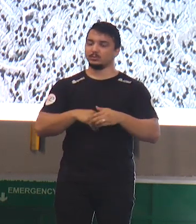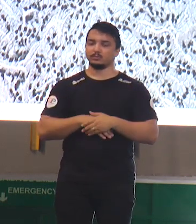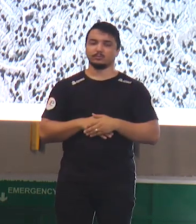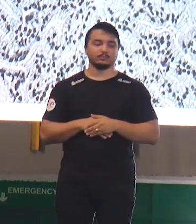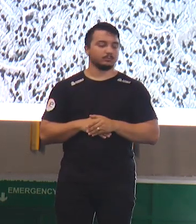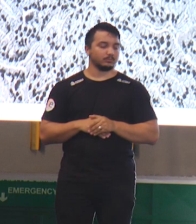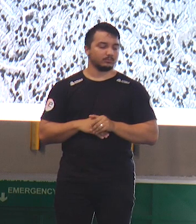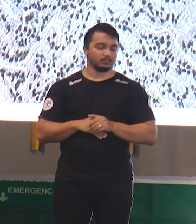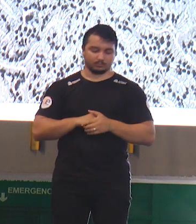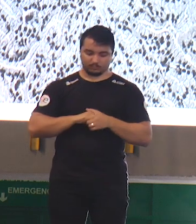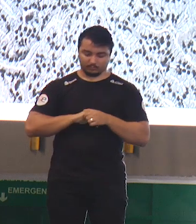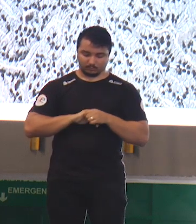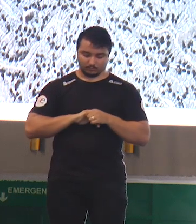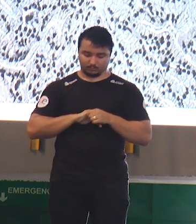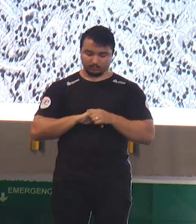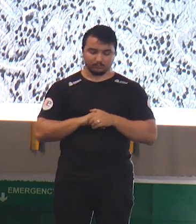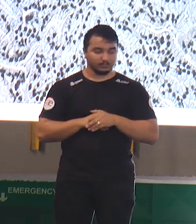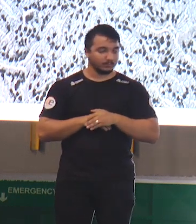aqui.